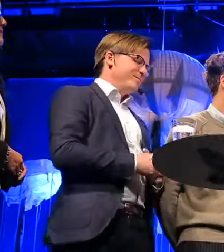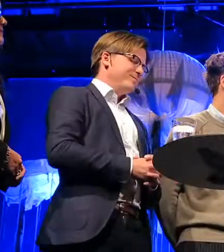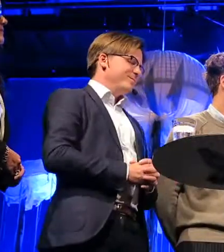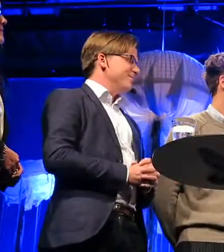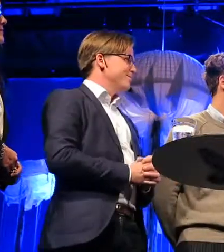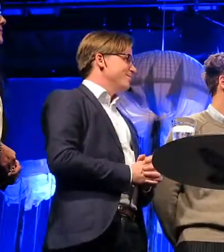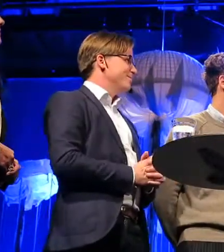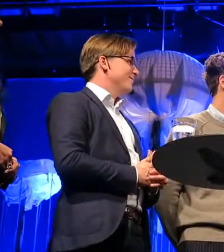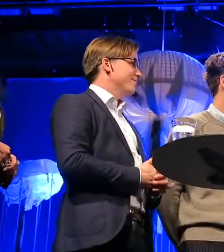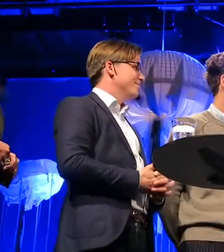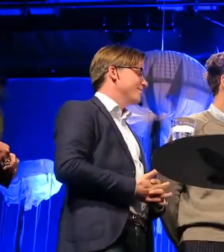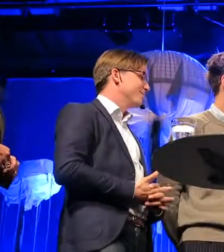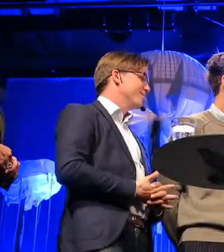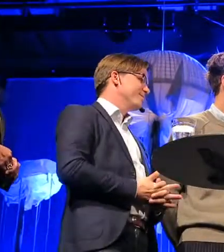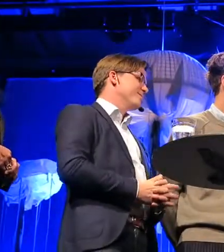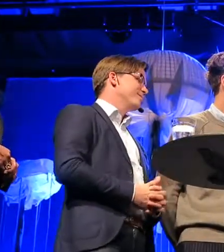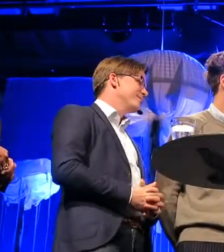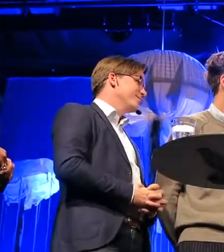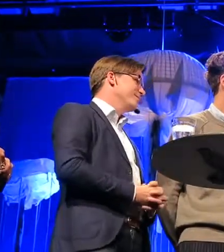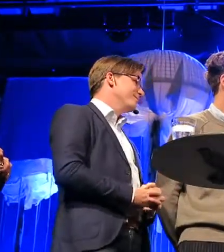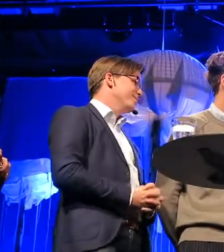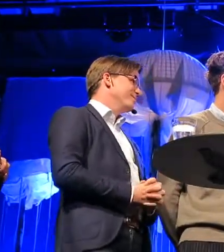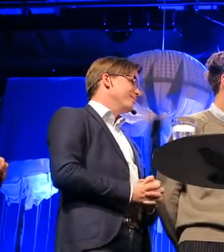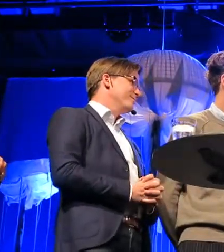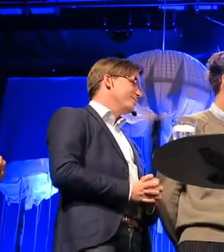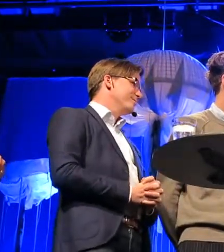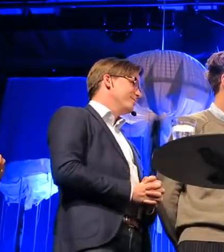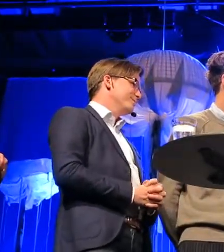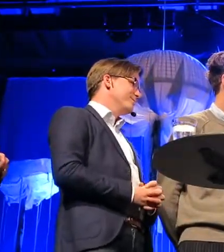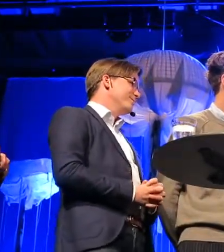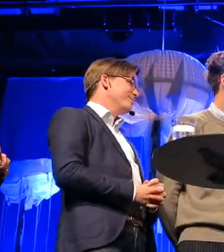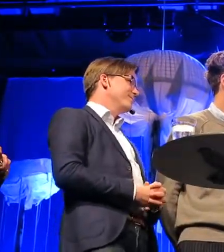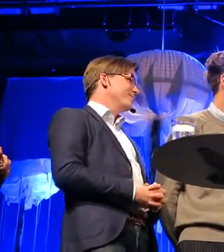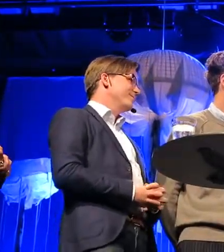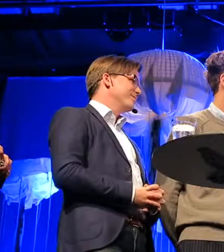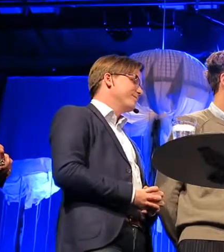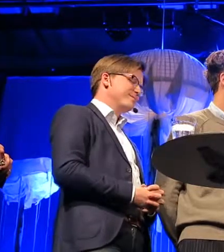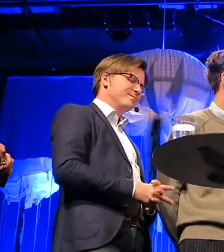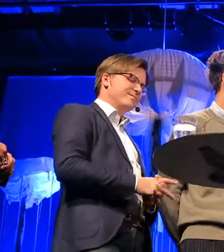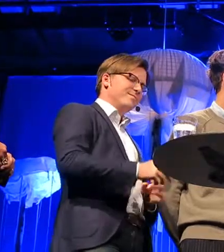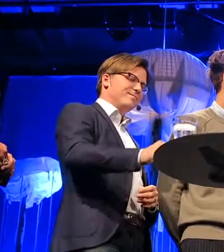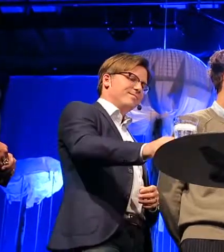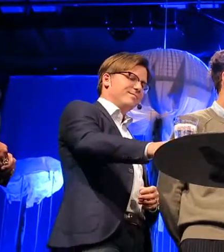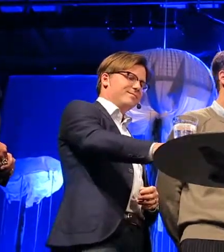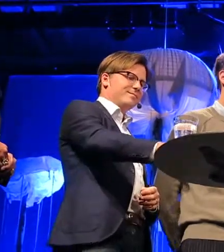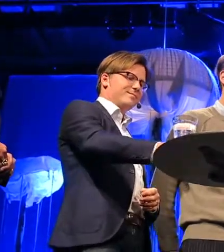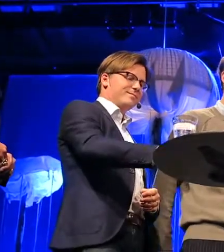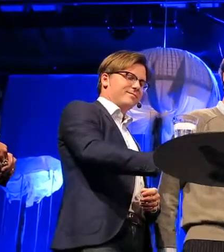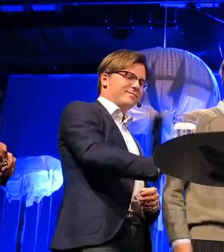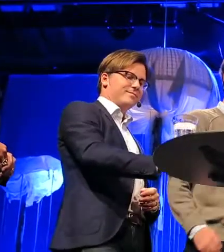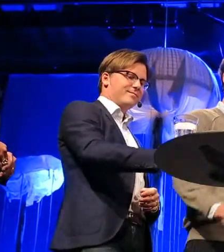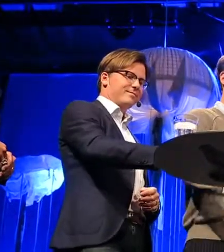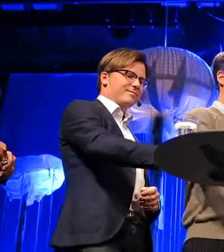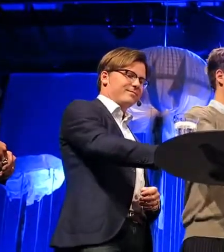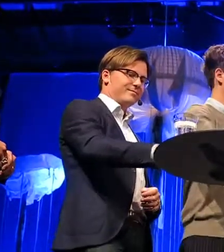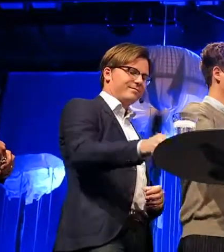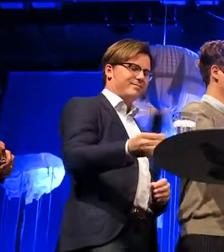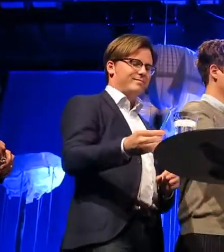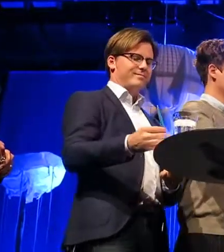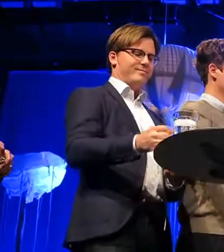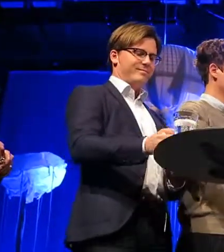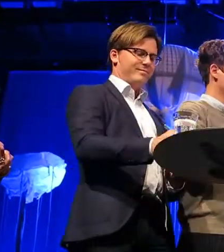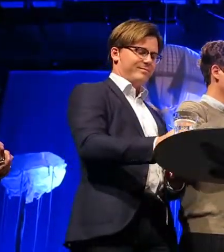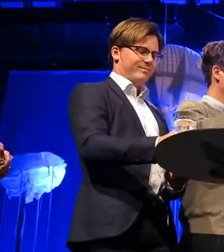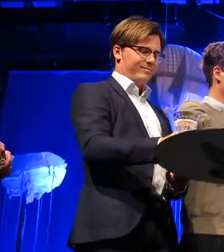jag bara säga så. Det finns faktiskt något som ni är hyfsat överens om. Och med tanke på så är det faktiskt koldioxidskatten